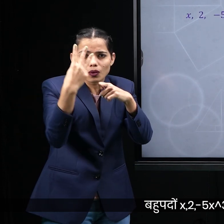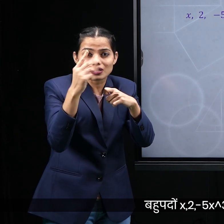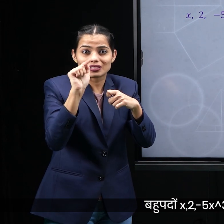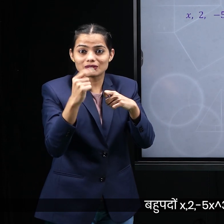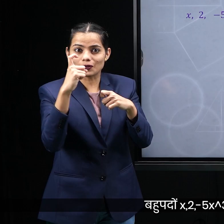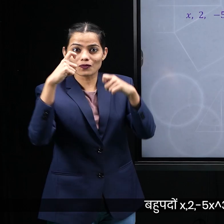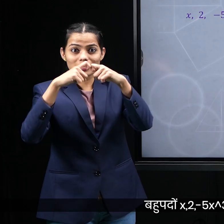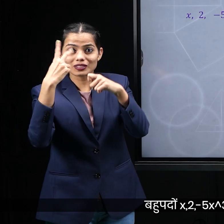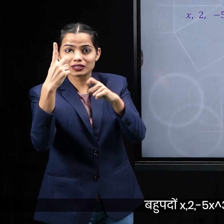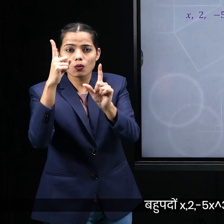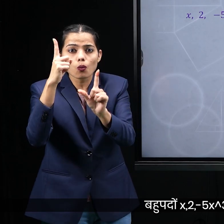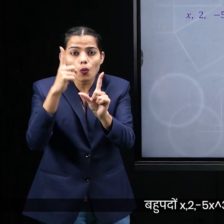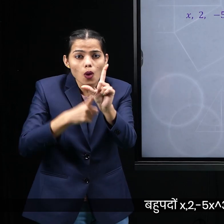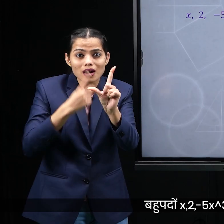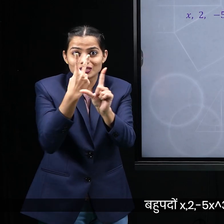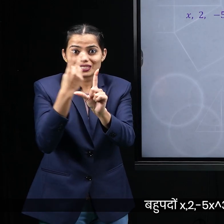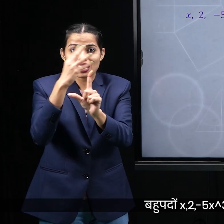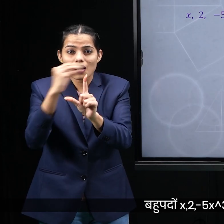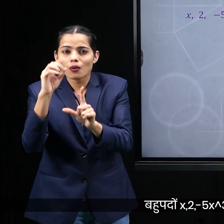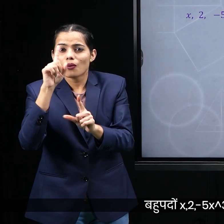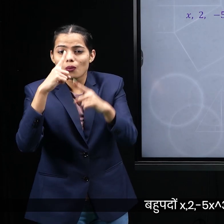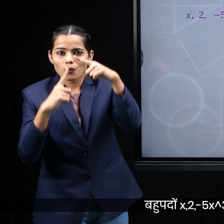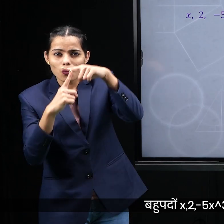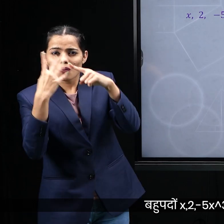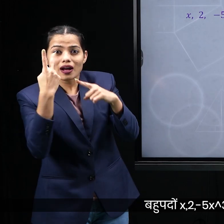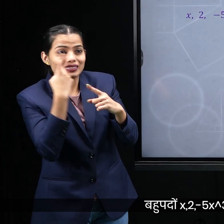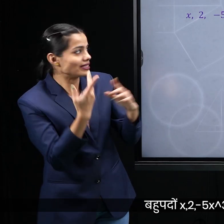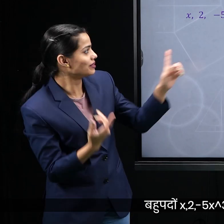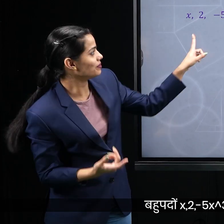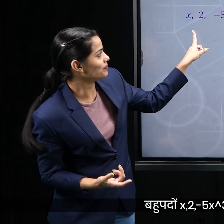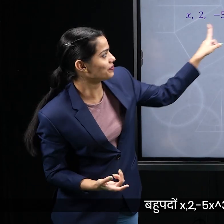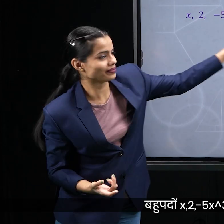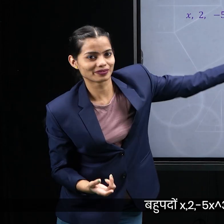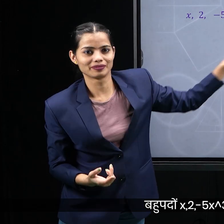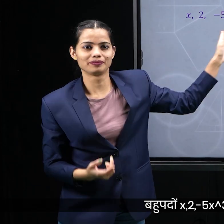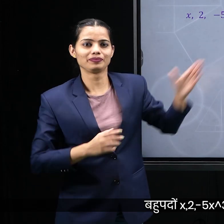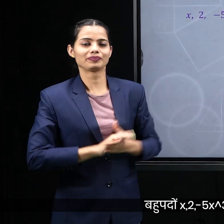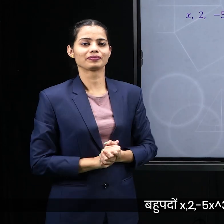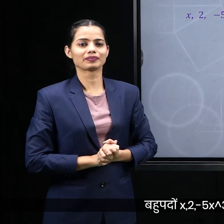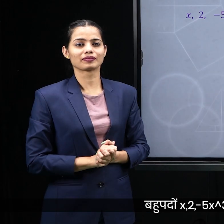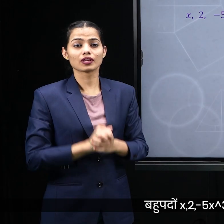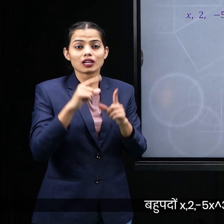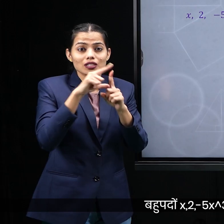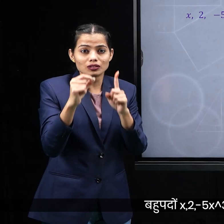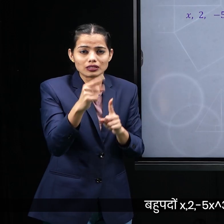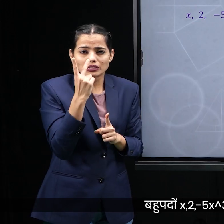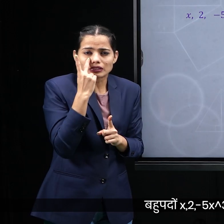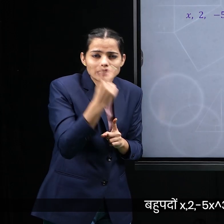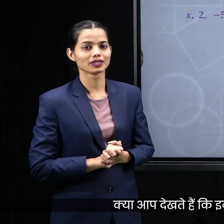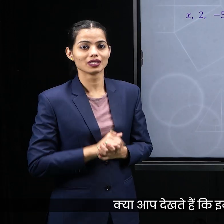-5x³ 7x², 2y और t4 का निरीक्षण करें।